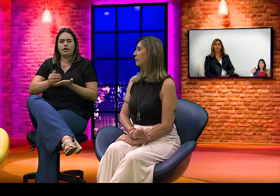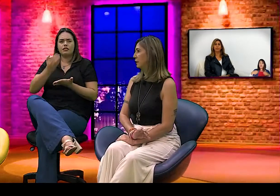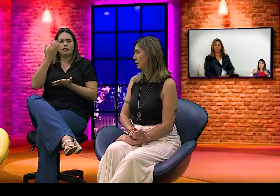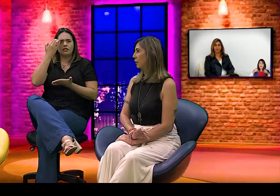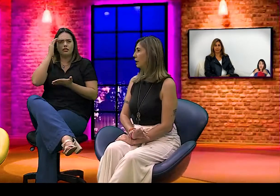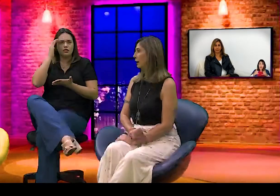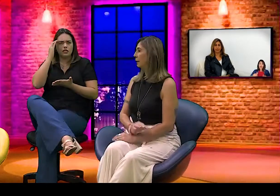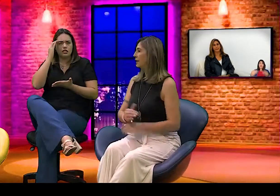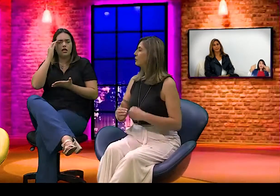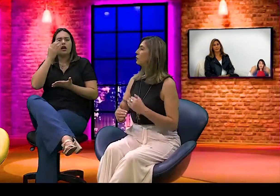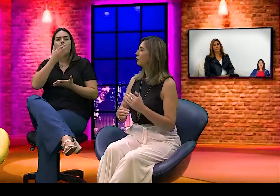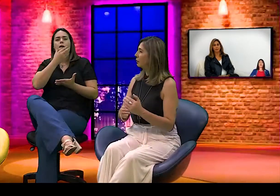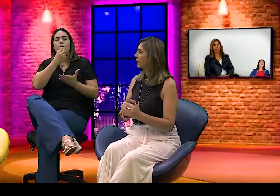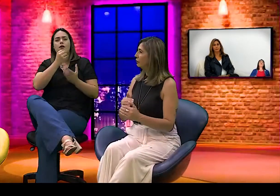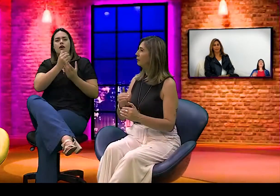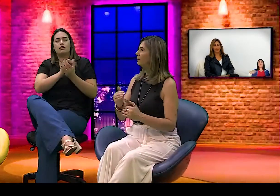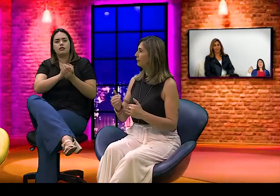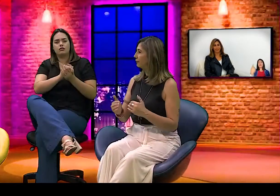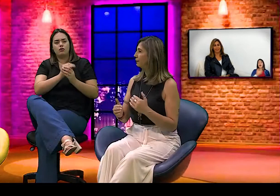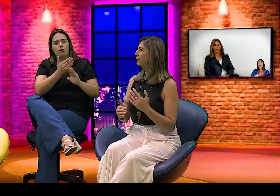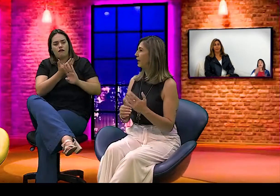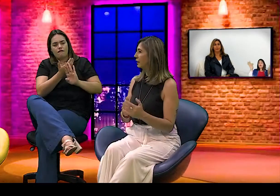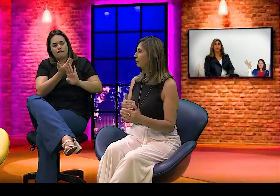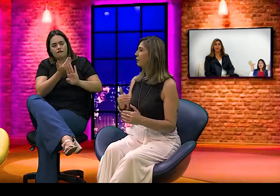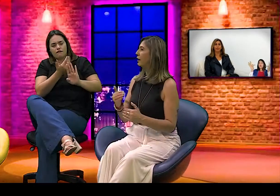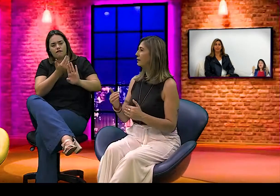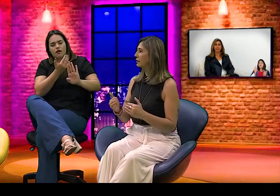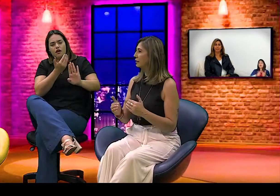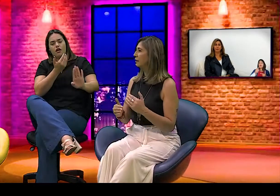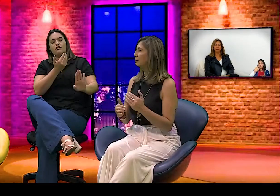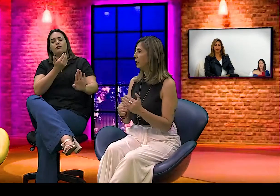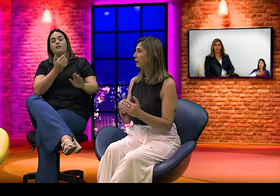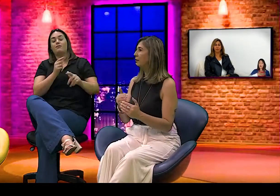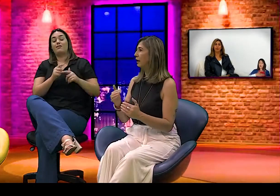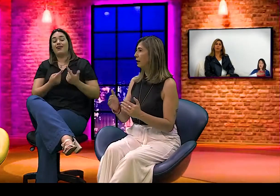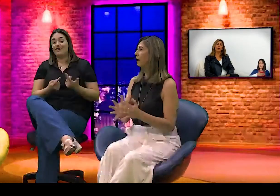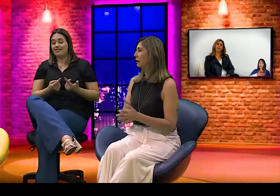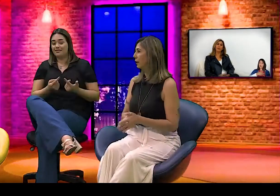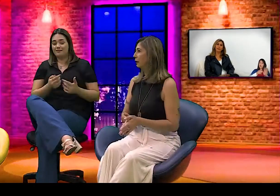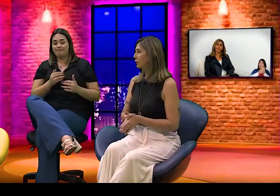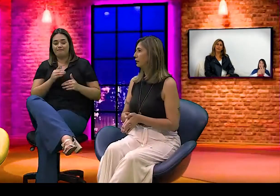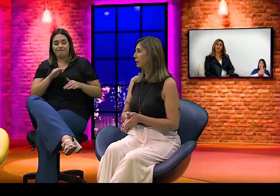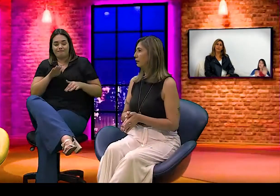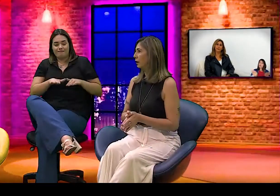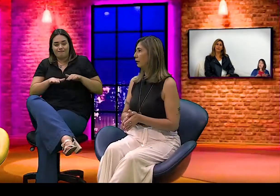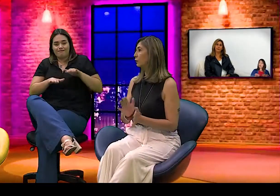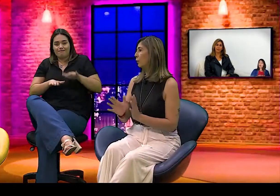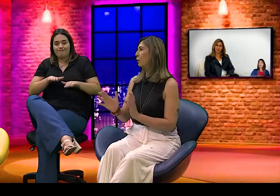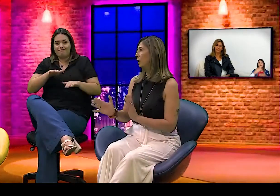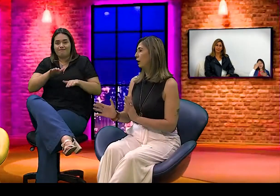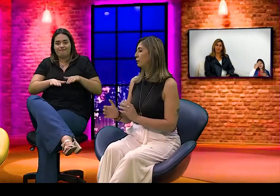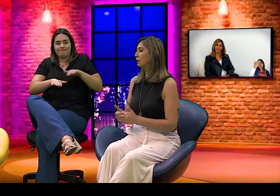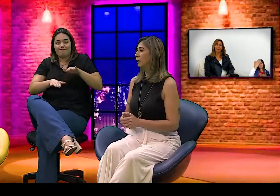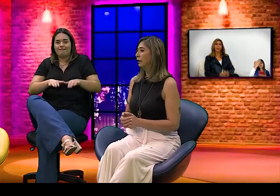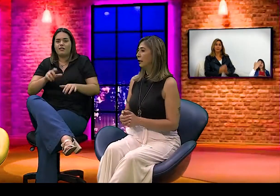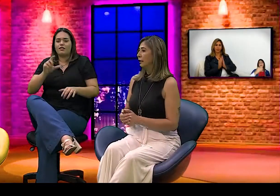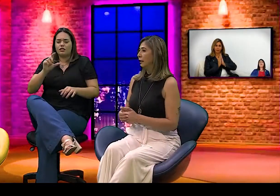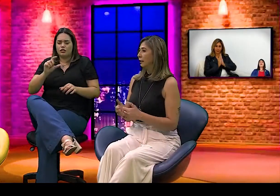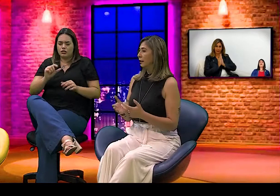afasta dessa pessoa. Mas isso é um trabalho, né, que vai assim bem delicadamente, tá? Aos